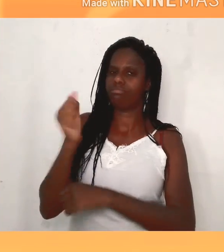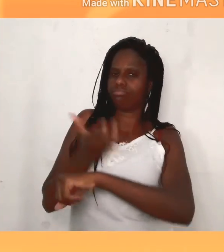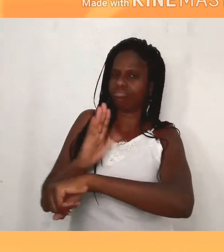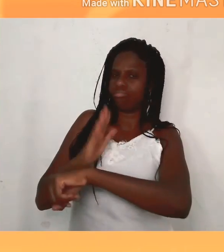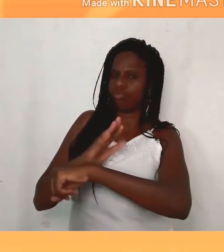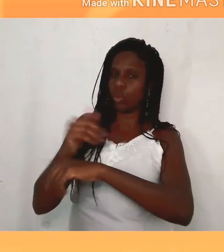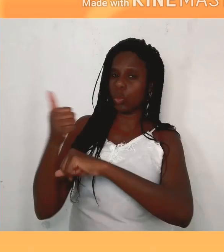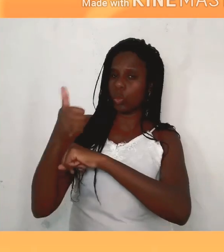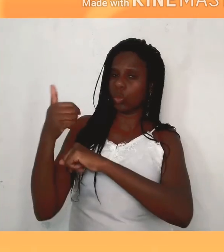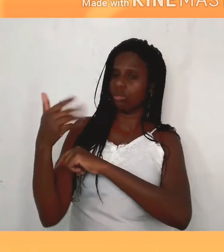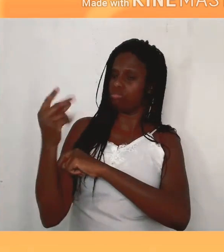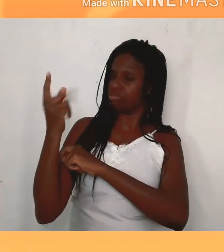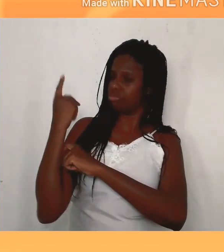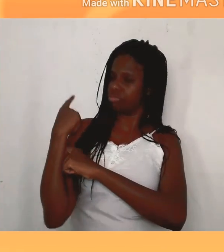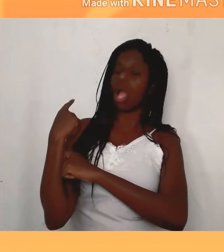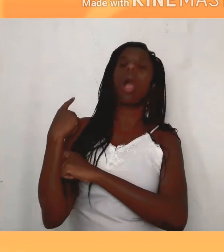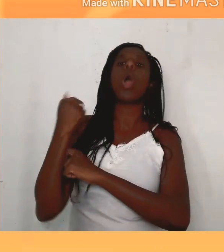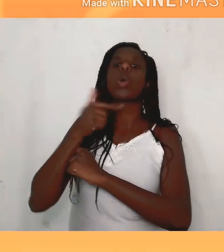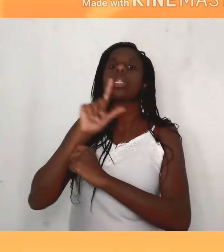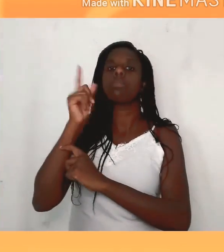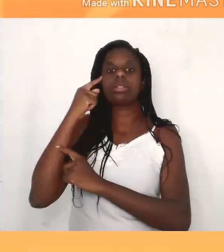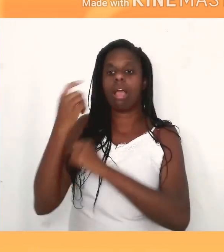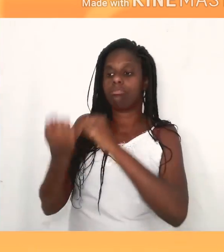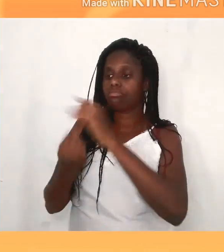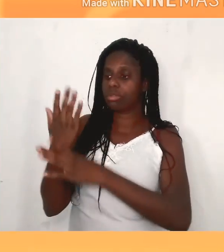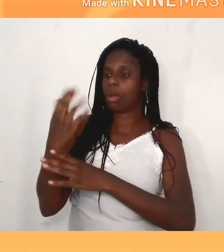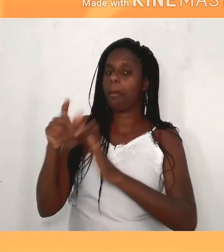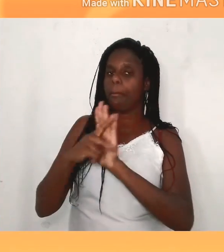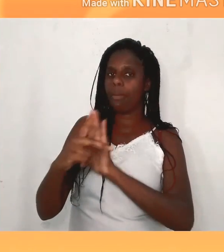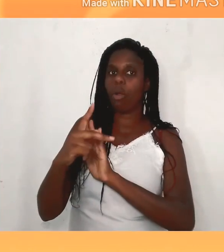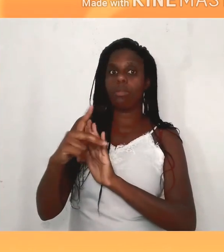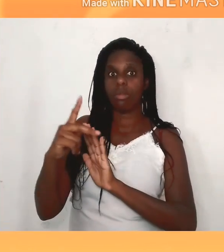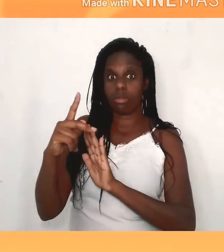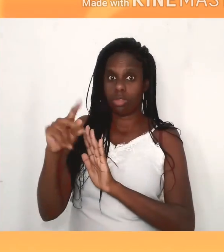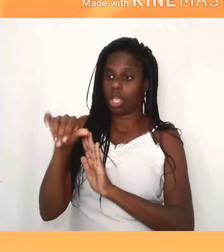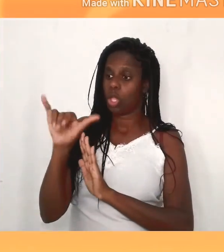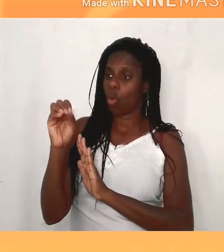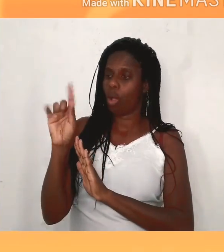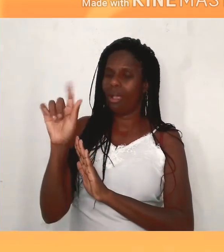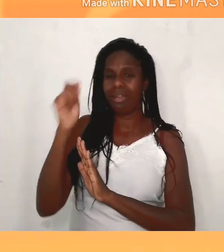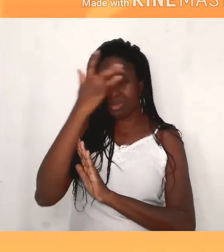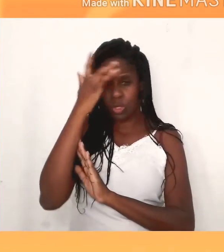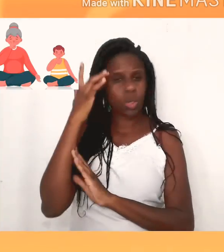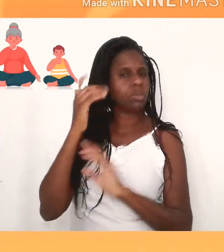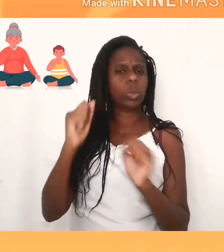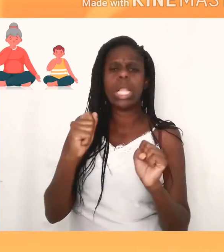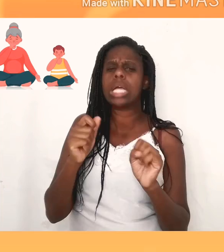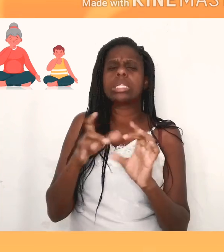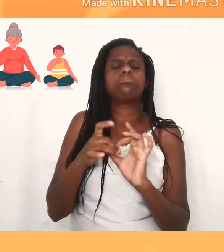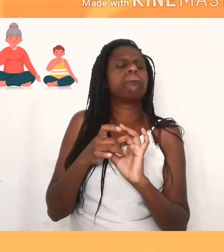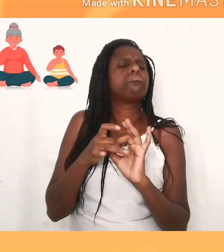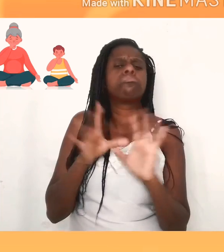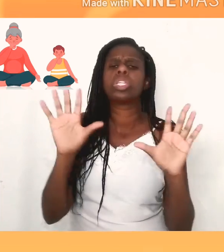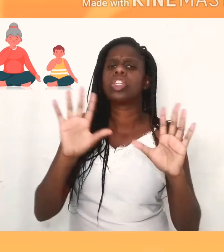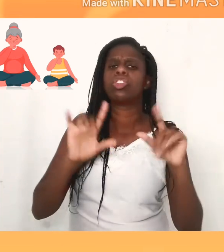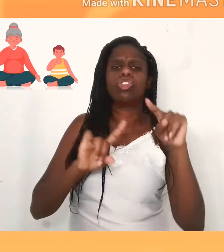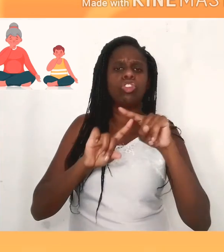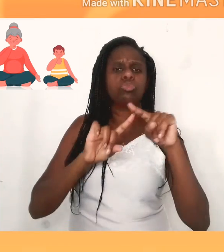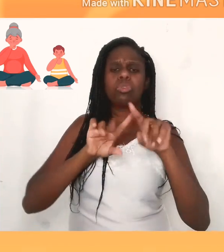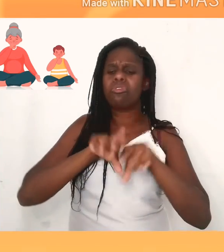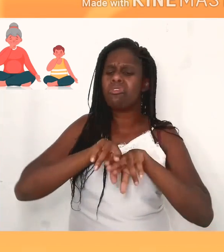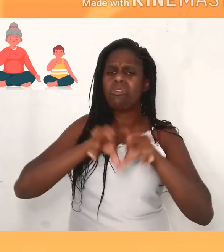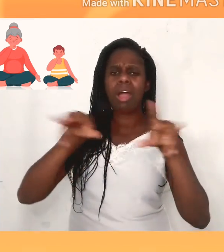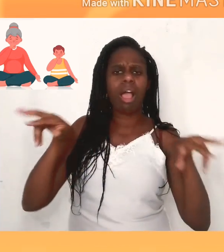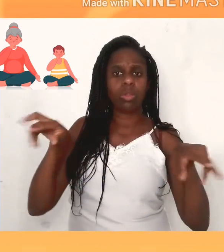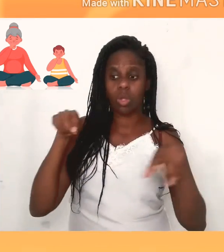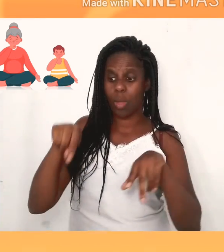as pessoas, qualquer corpo, qualquer pessoa, qualquer fase da vida pudesse praticar algum tipo de yoga. Então o